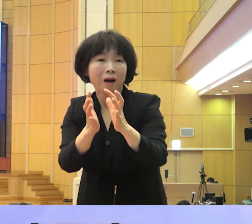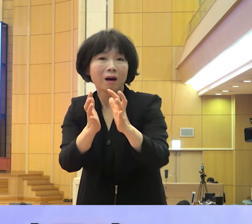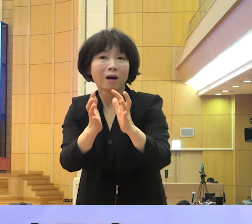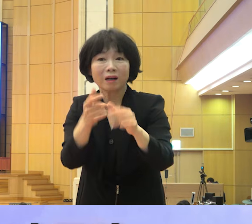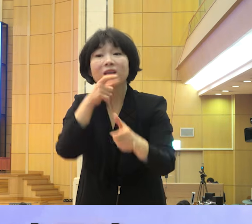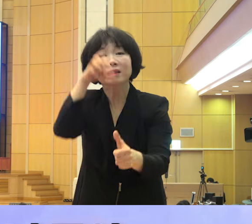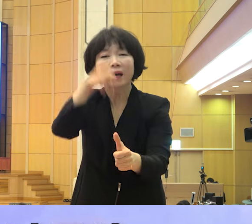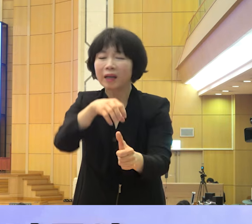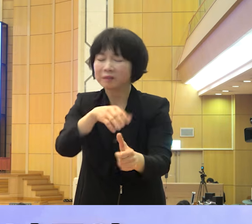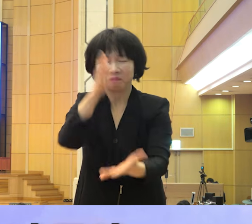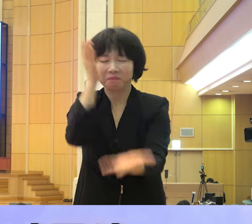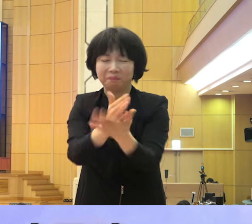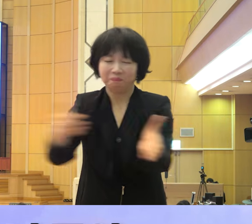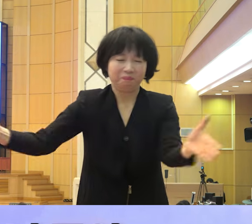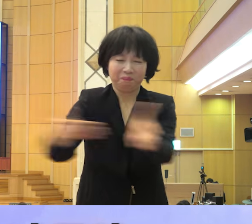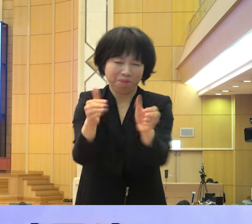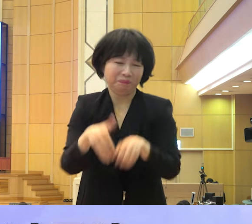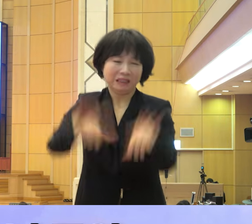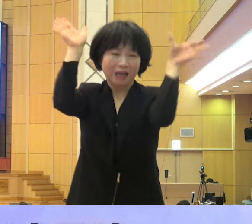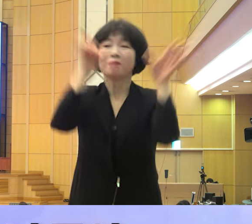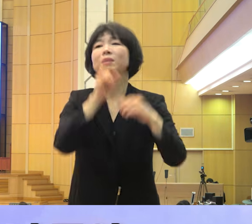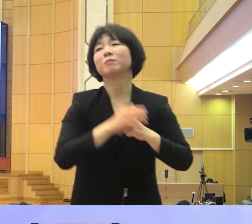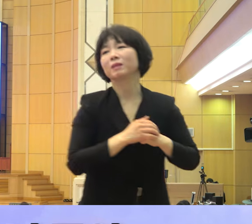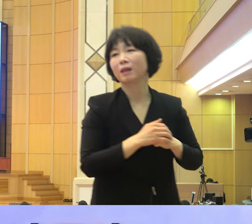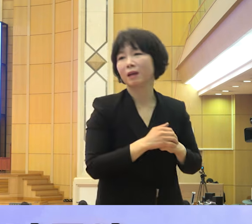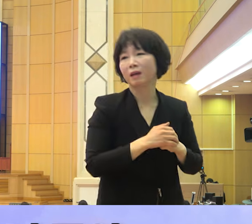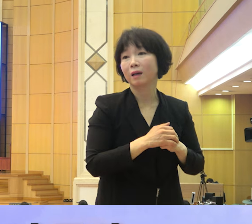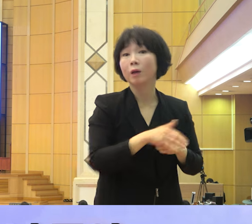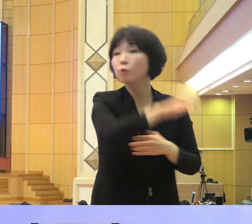아니라 세례식을 한 이유는